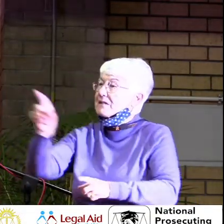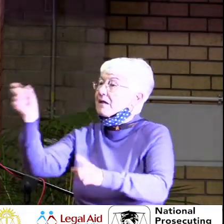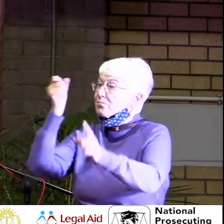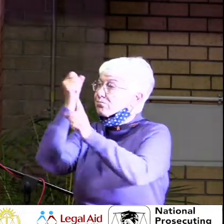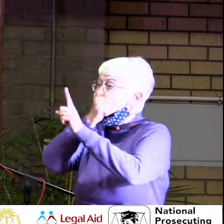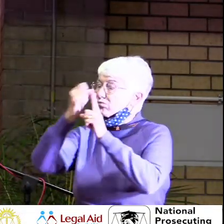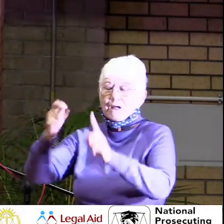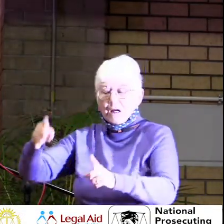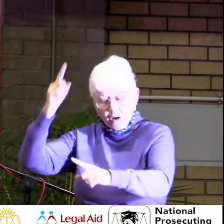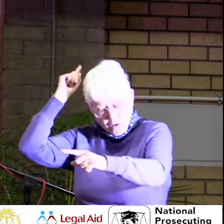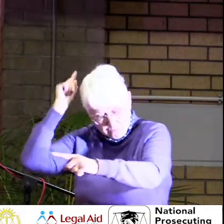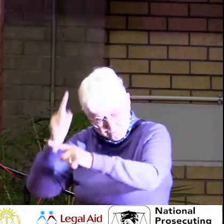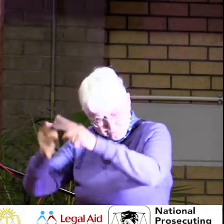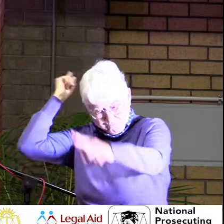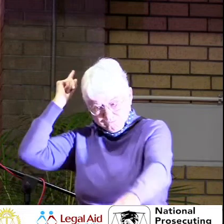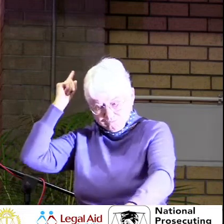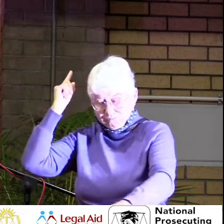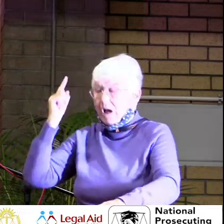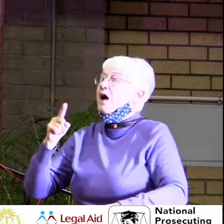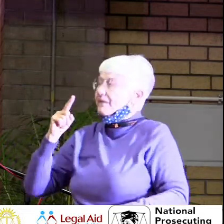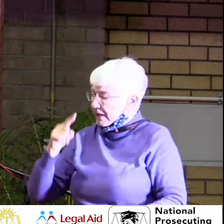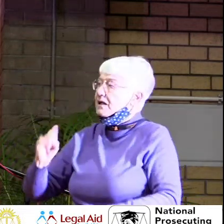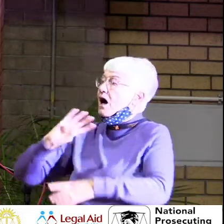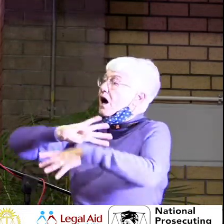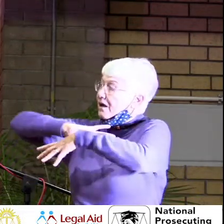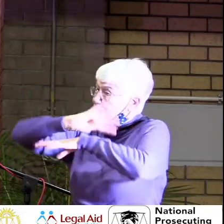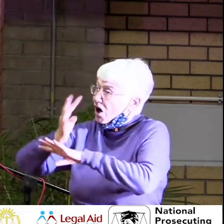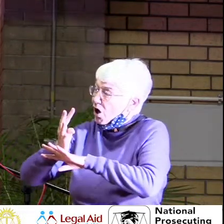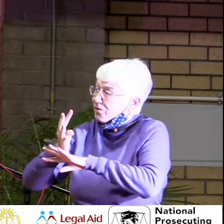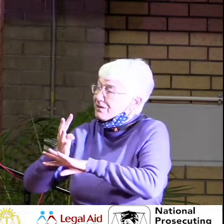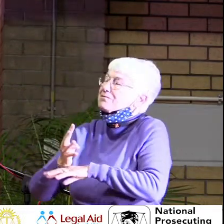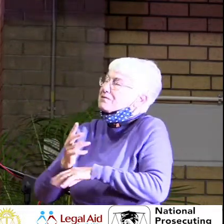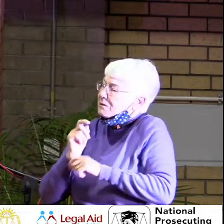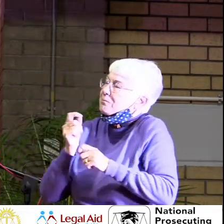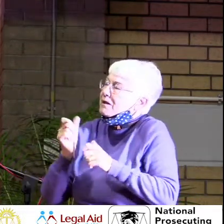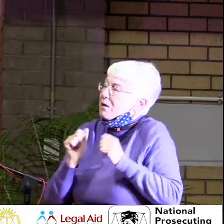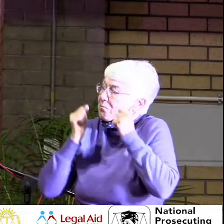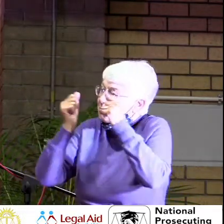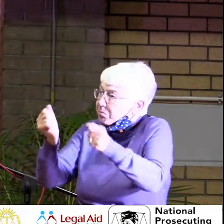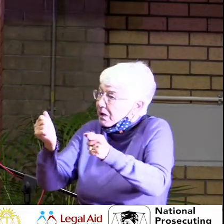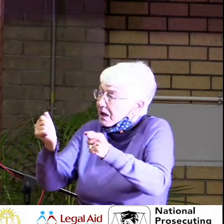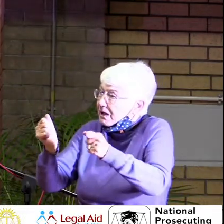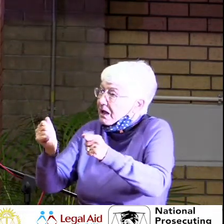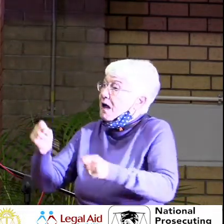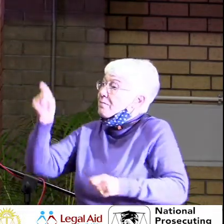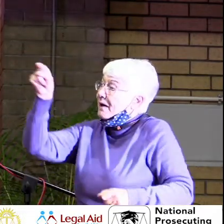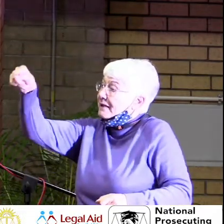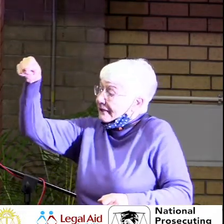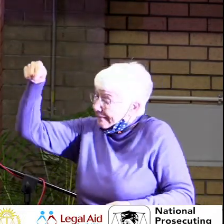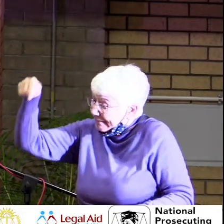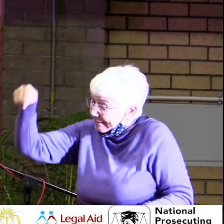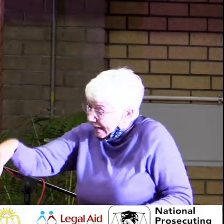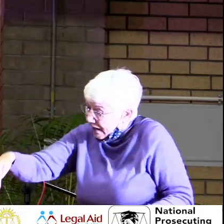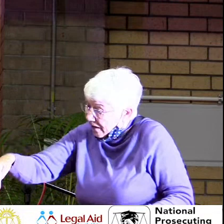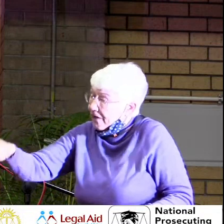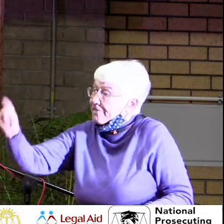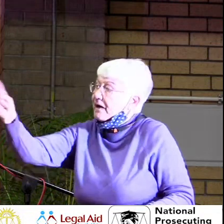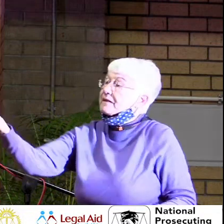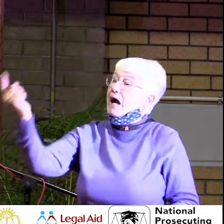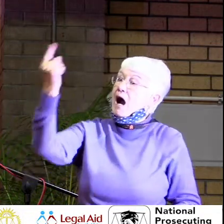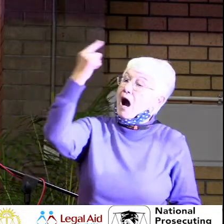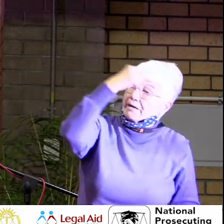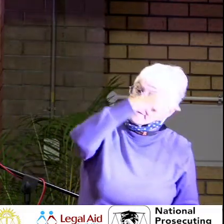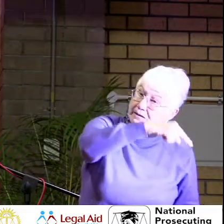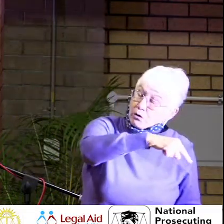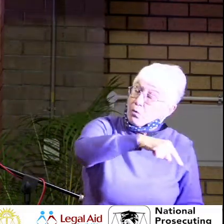COVID het dit nou vir ons bietjie moeiliker gemaak, maar u sien 'n landros op die dag wat u kom vir u aansoek vir